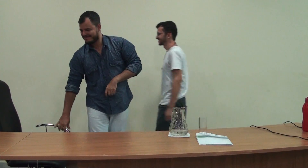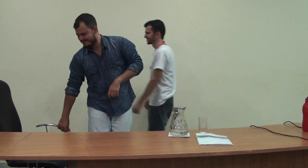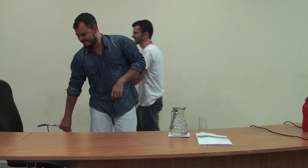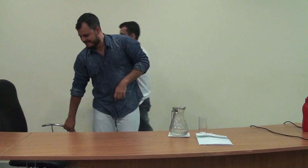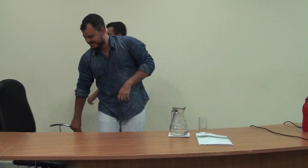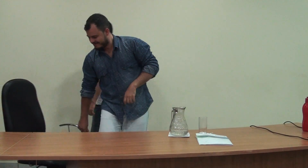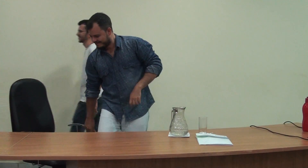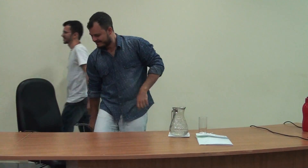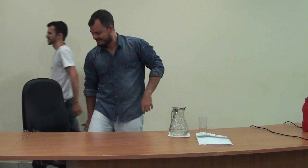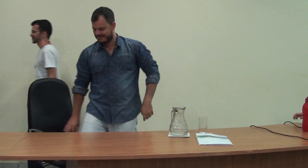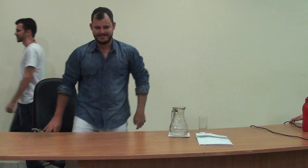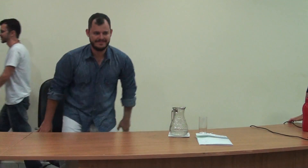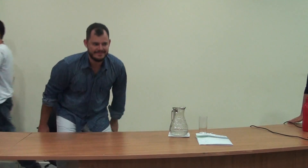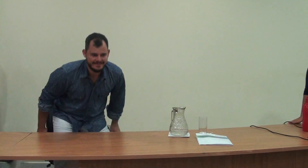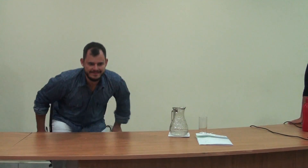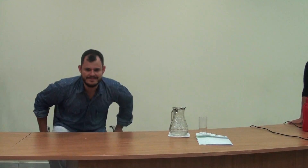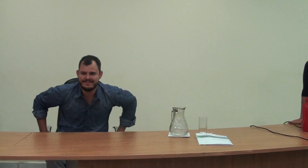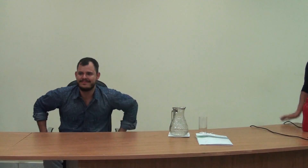obrigada.